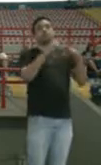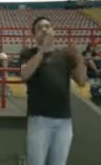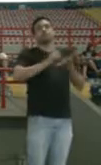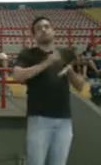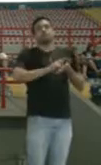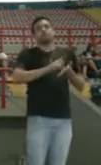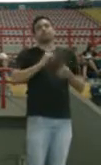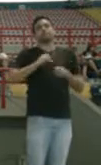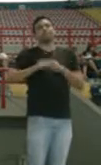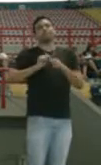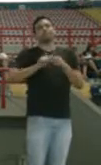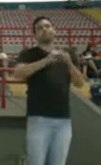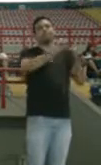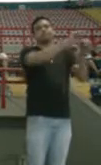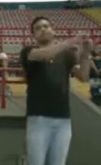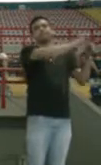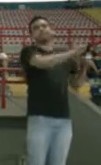na verdade coisava,